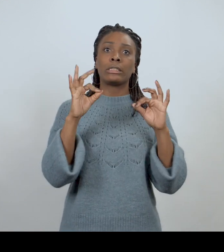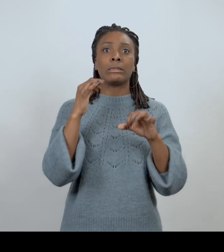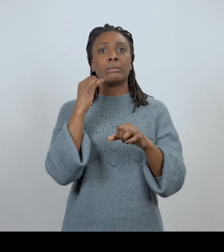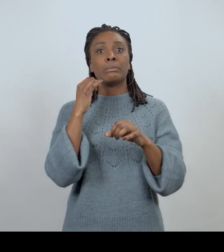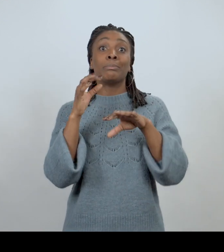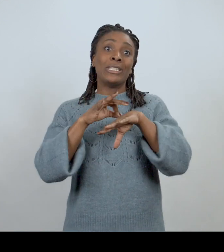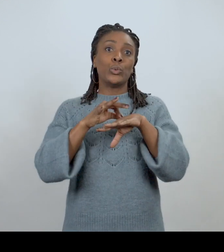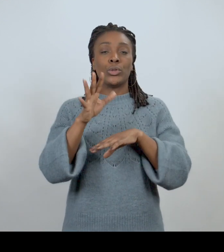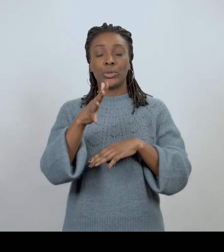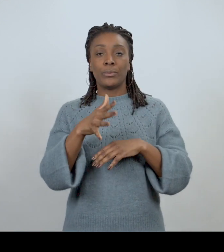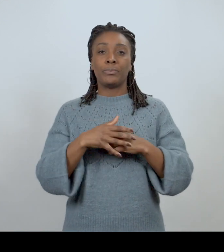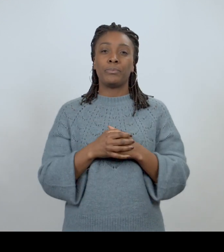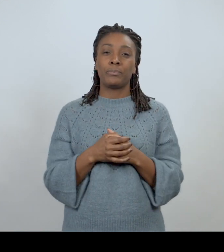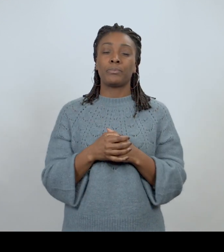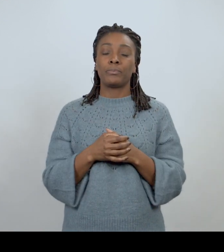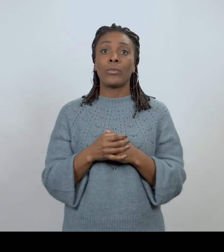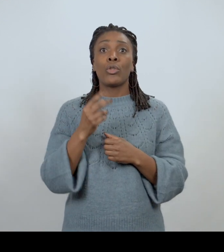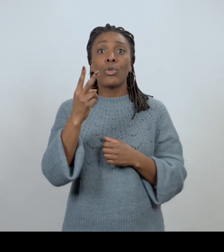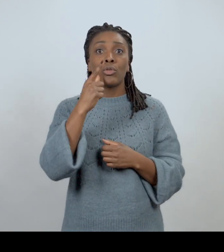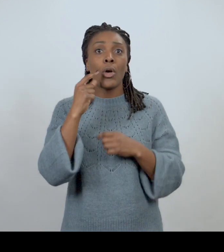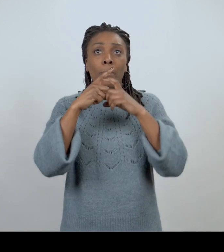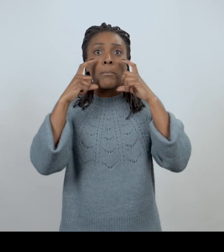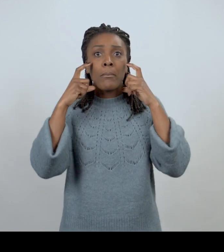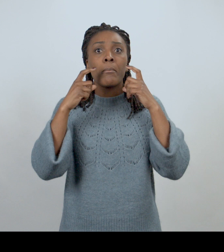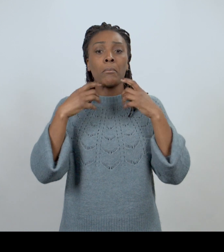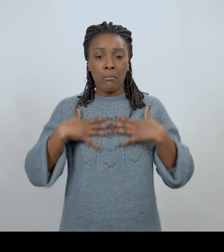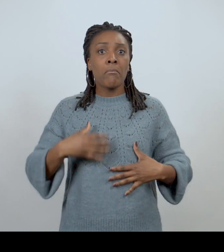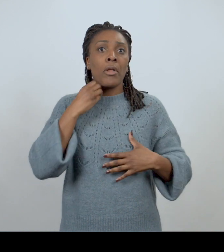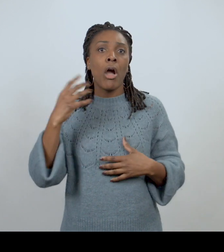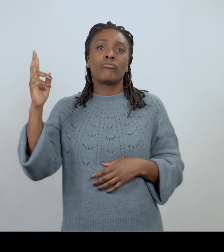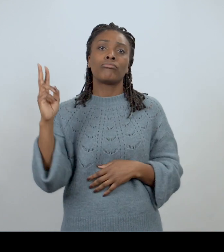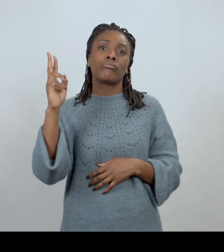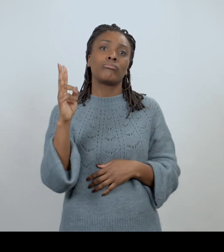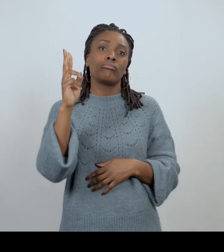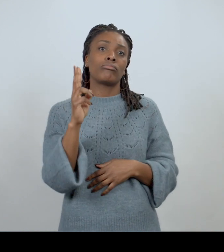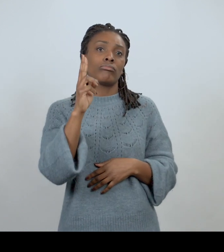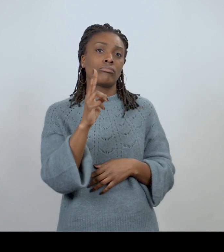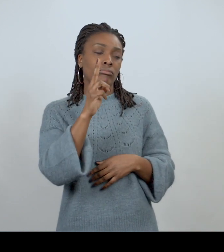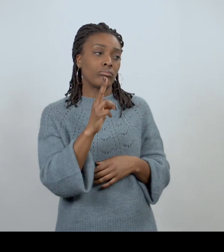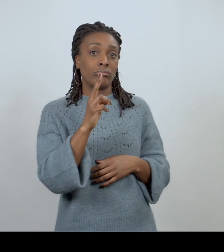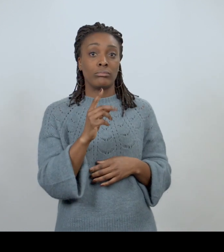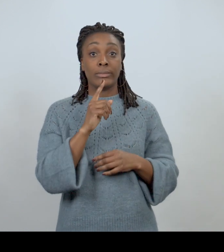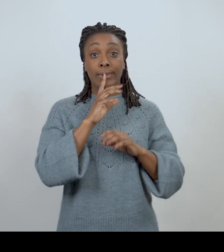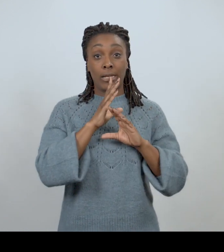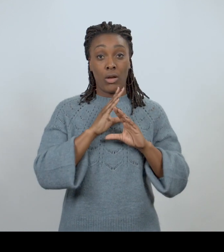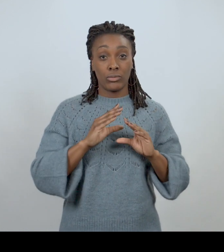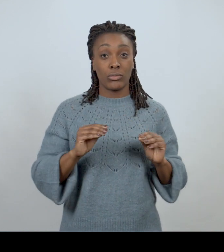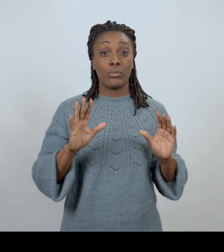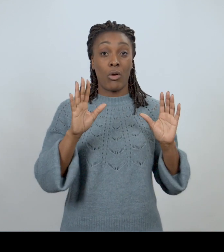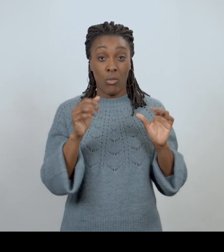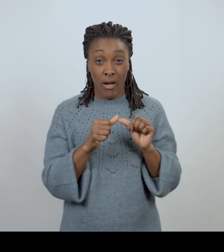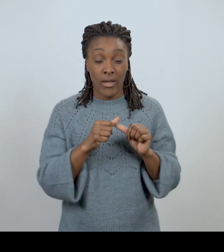Les hommes au masque blanc se sont approchés de lui et ont commencé à retirer silencieusement